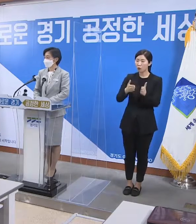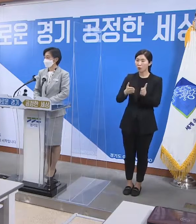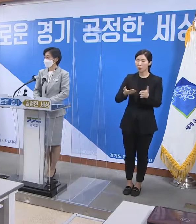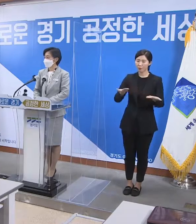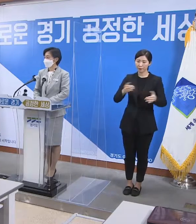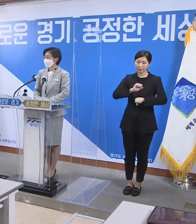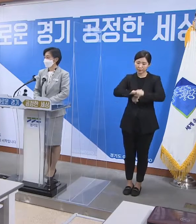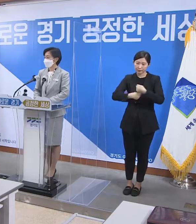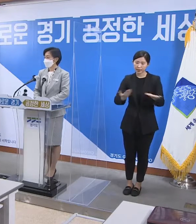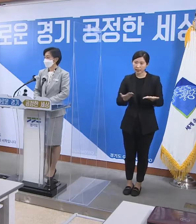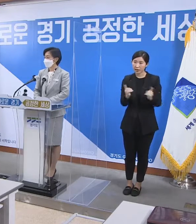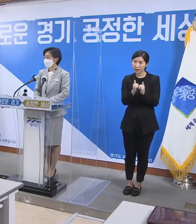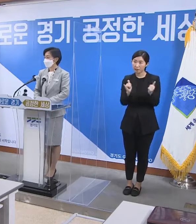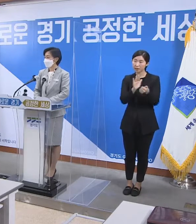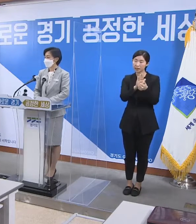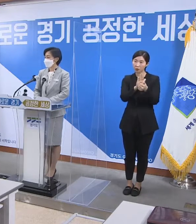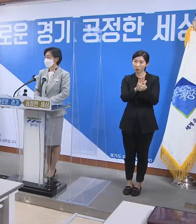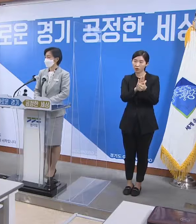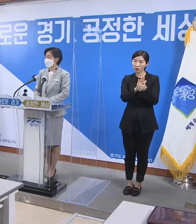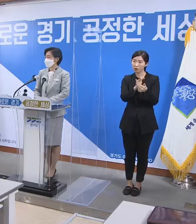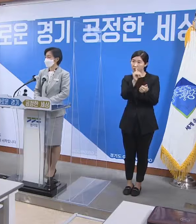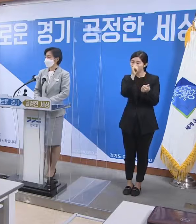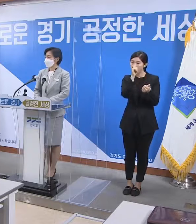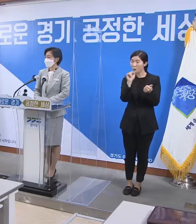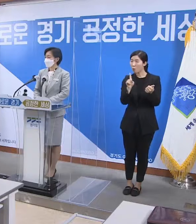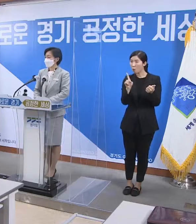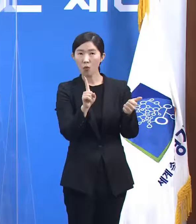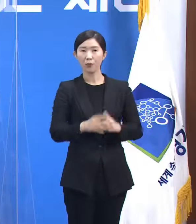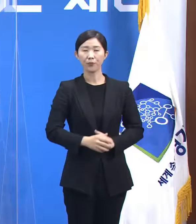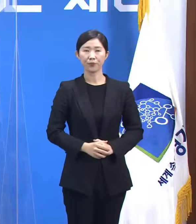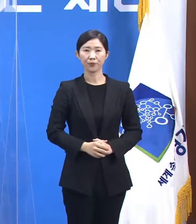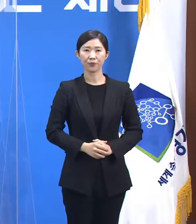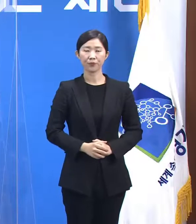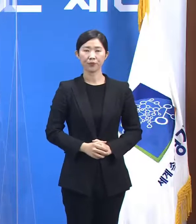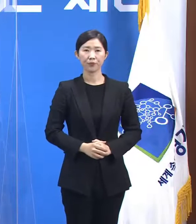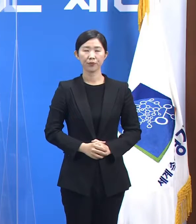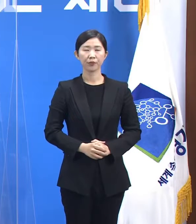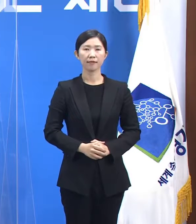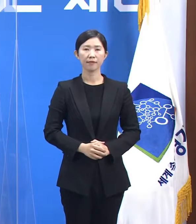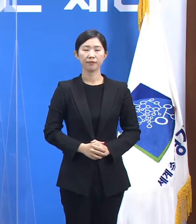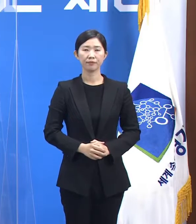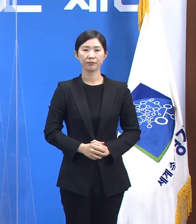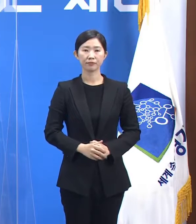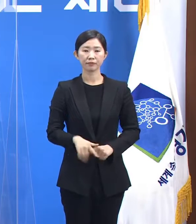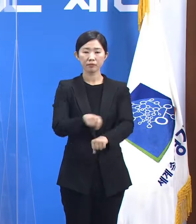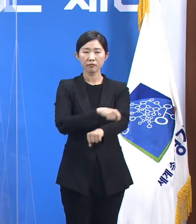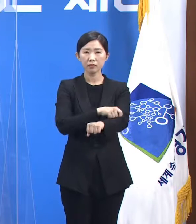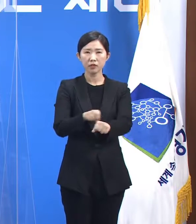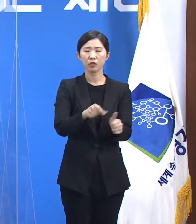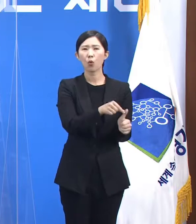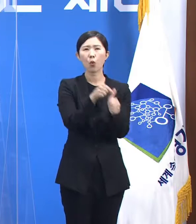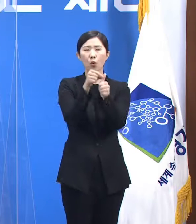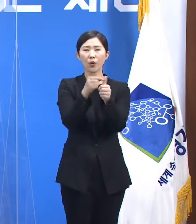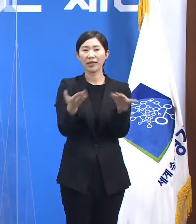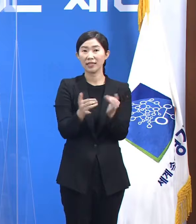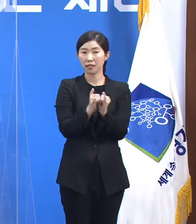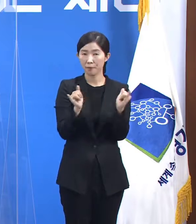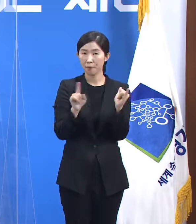지원이 이루어지고 있던 사항이 있었는지에 대한 질의를 주셨습니다. 예, 특수고용노동자 같은